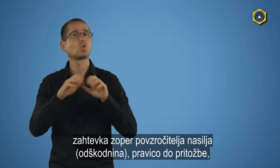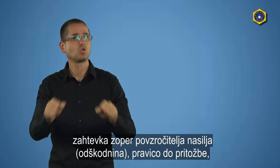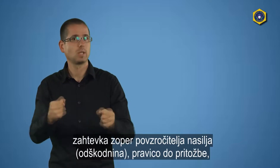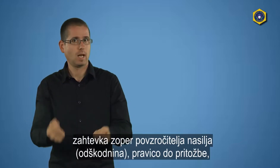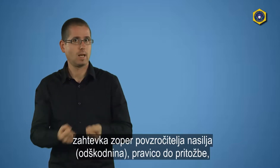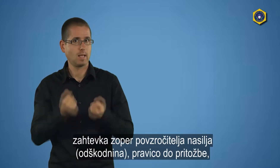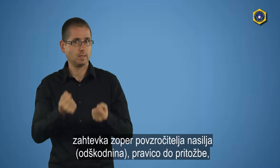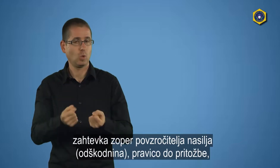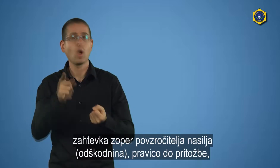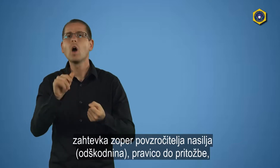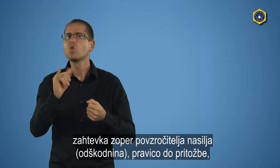nasilja, odškodnina,